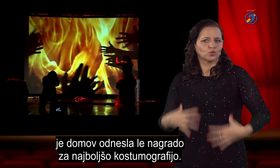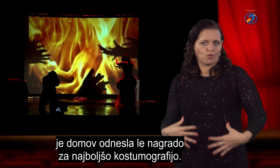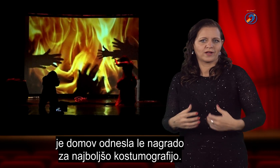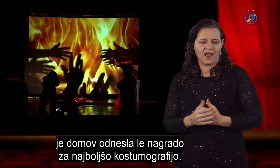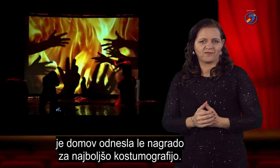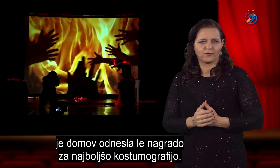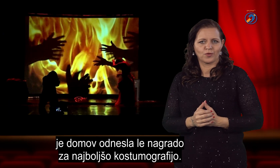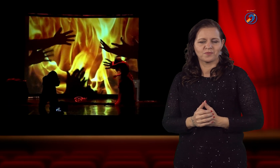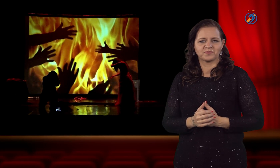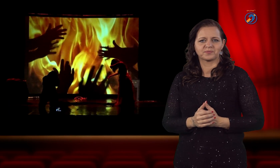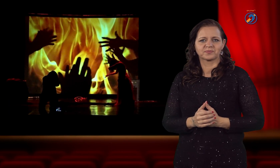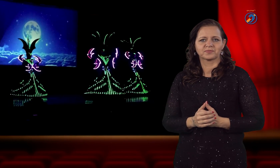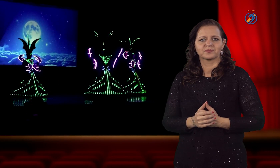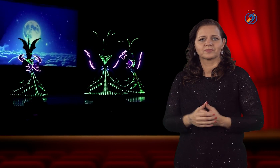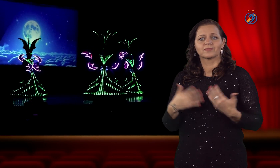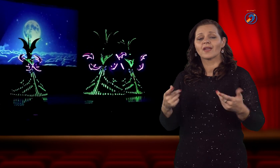kostumografijo.